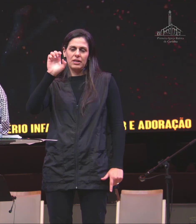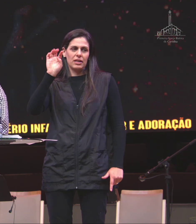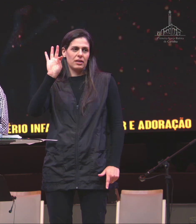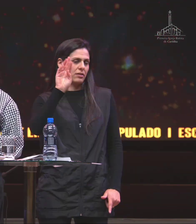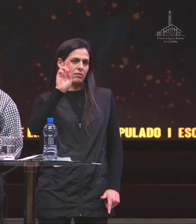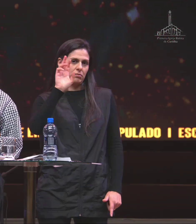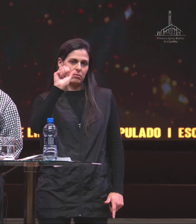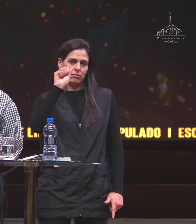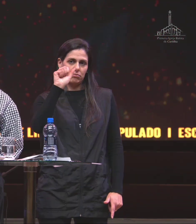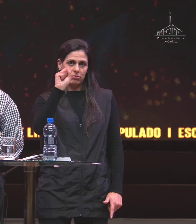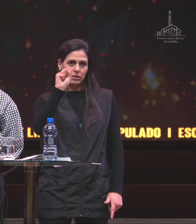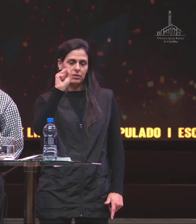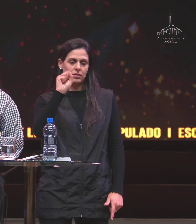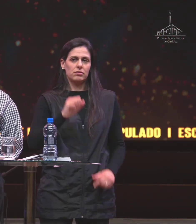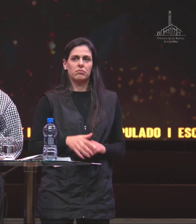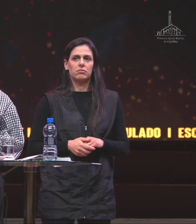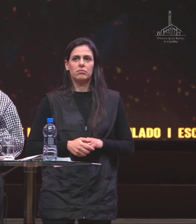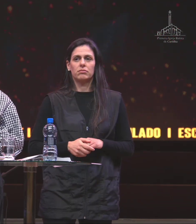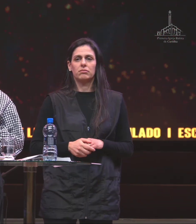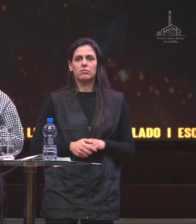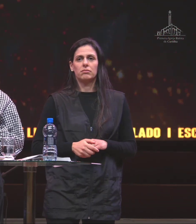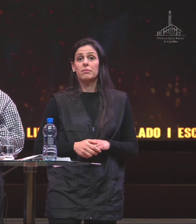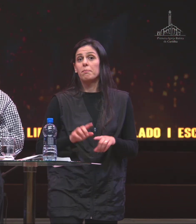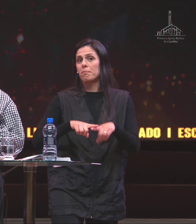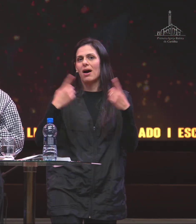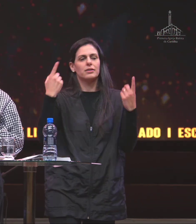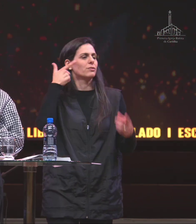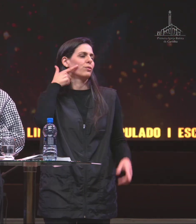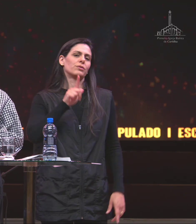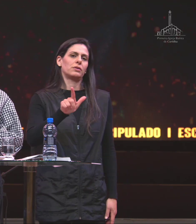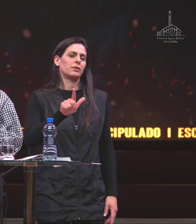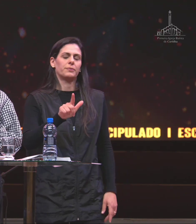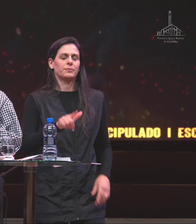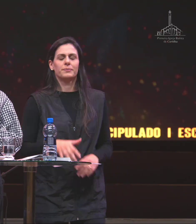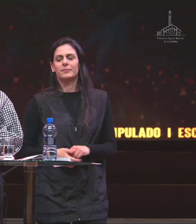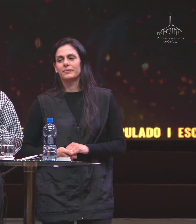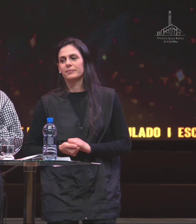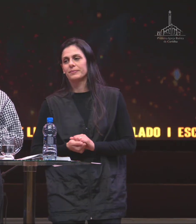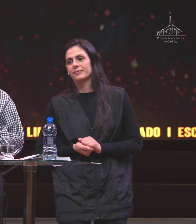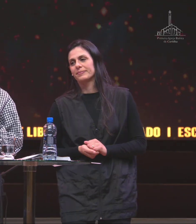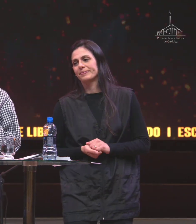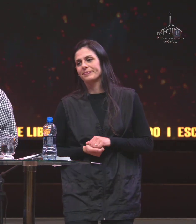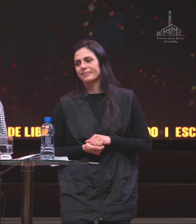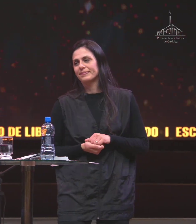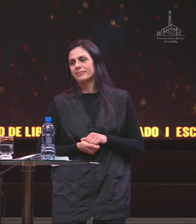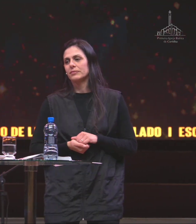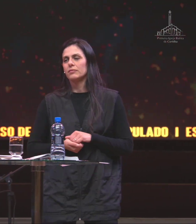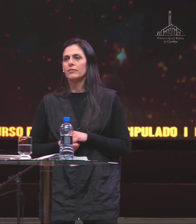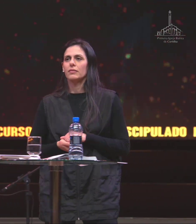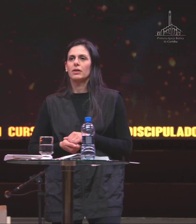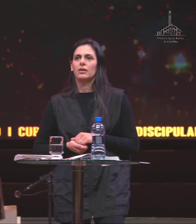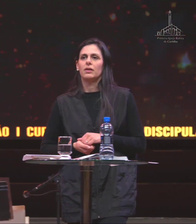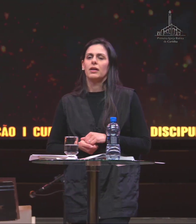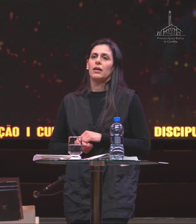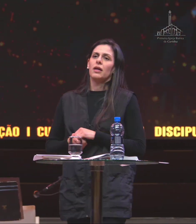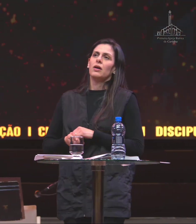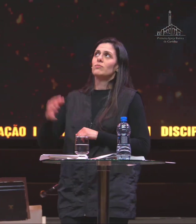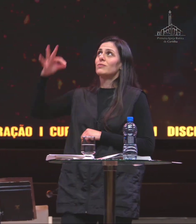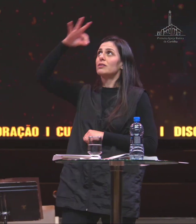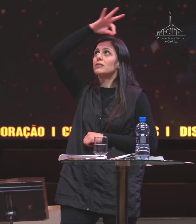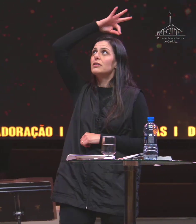de transformação. Como a pessoa que conhece a Cristo continua do mesmo jeito? Não dá para entender. Não dá, alguma coisa está